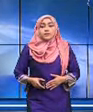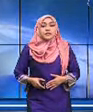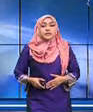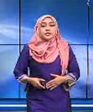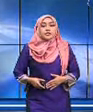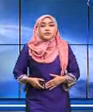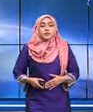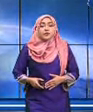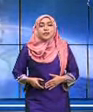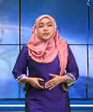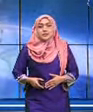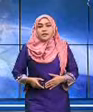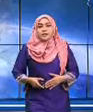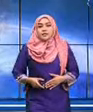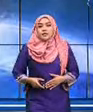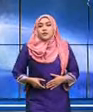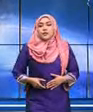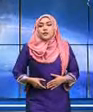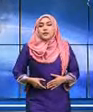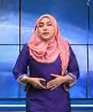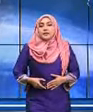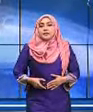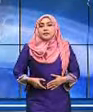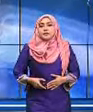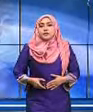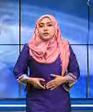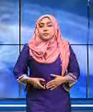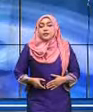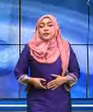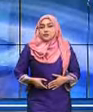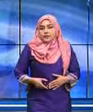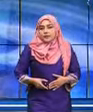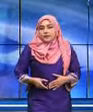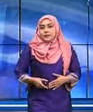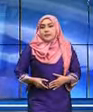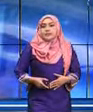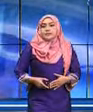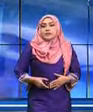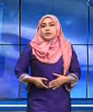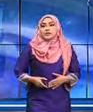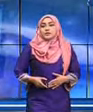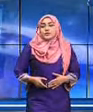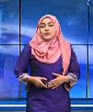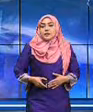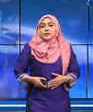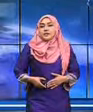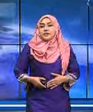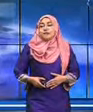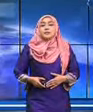sehingga kerajaan berpuas hati terhadap keperluan sebenar tenaga kerja oleh pihak industri. Timbalan Perdana Menteri Datuk Seri Dr. Ahmad Zahid Hamidi